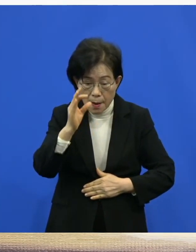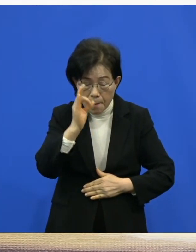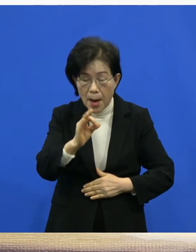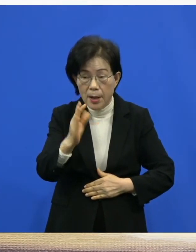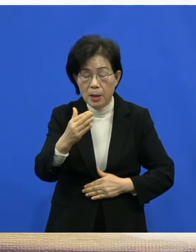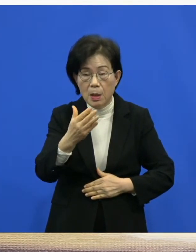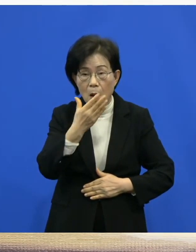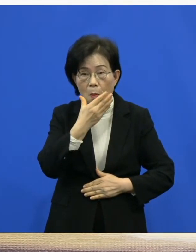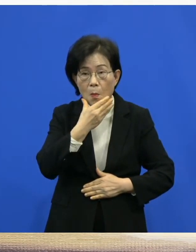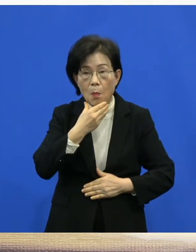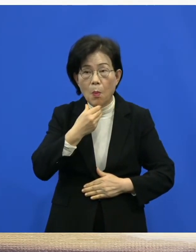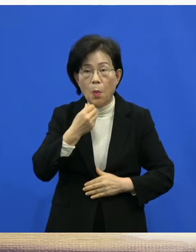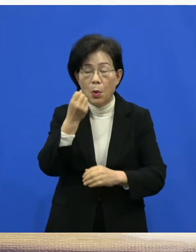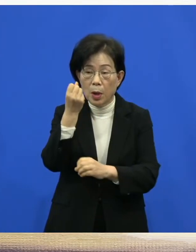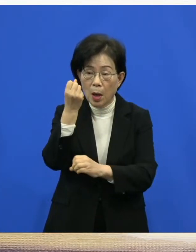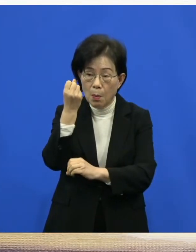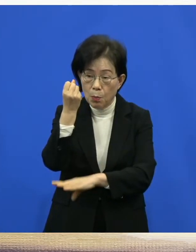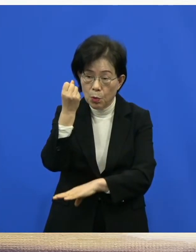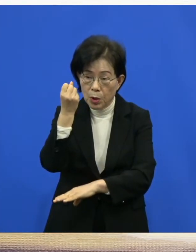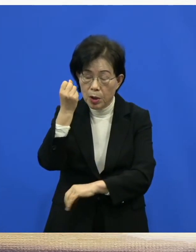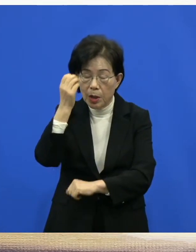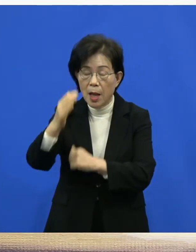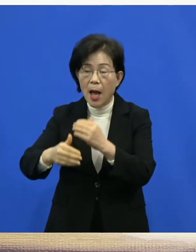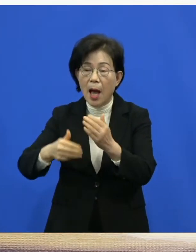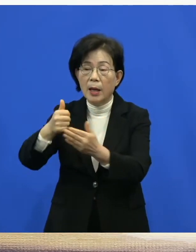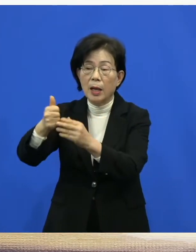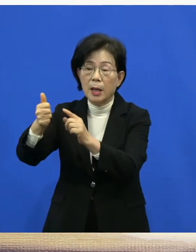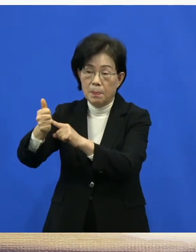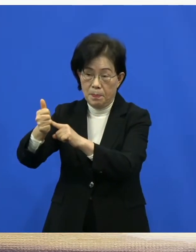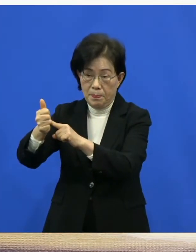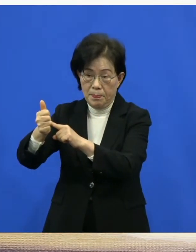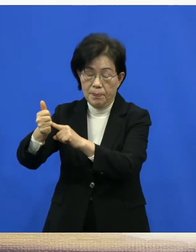복의 뿌리는 하나님에게서 시작되죠. 복의 근원은 하나님에서.